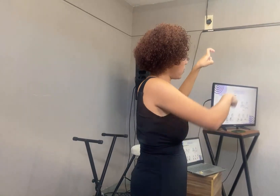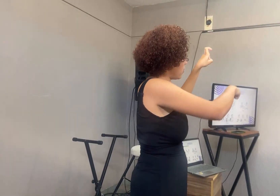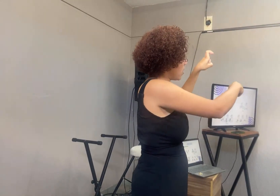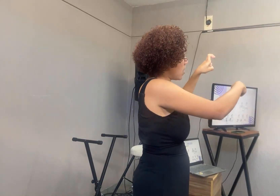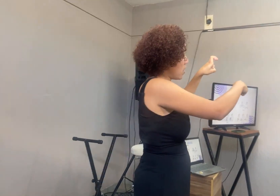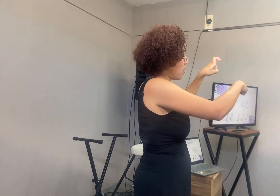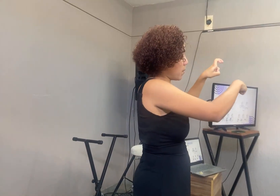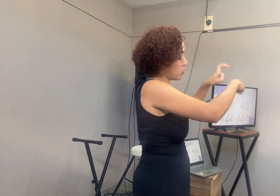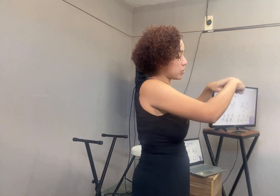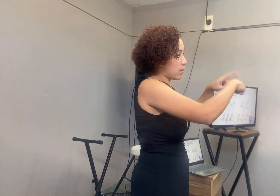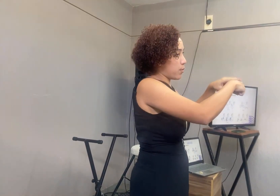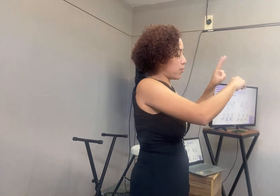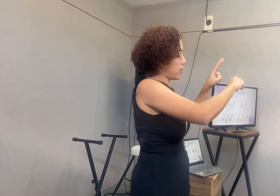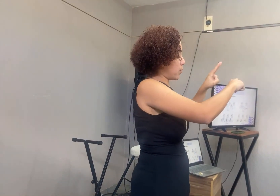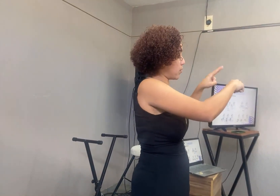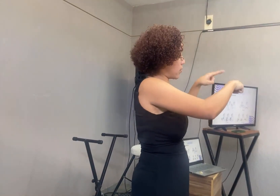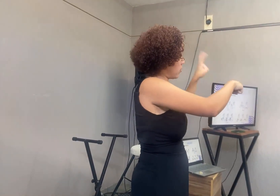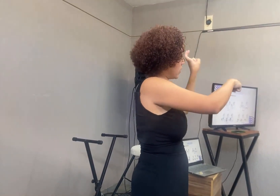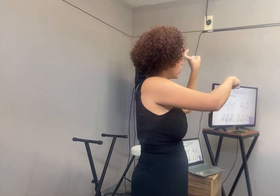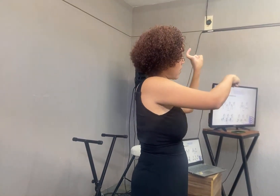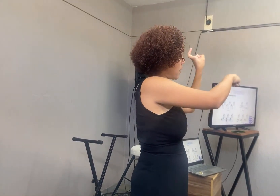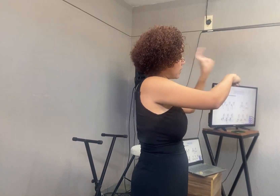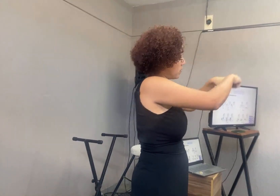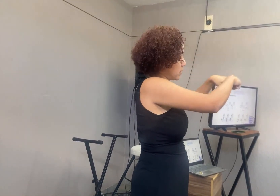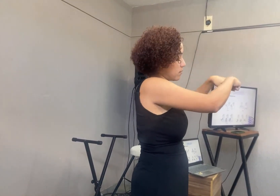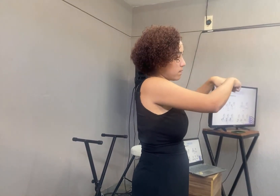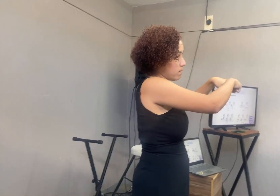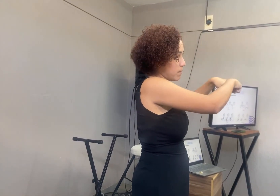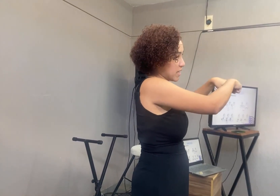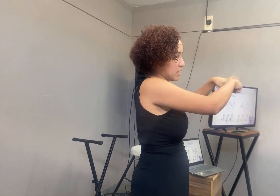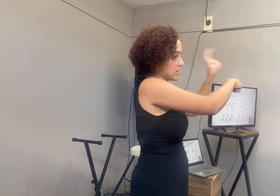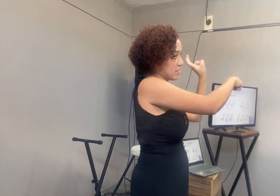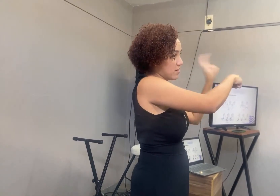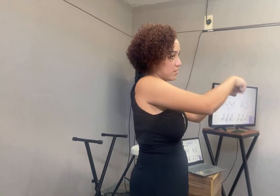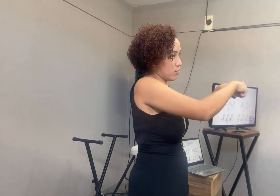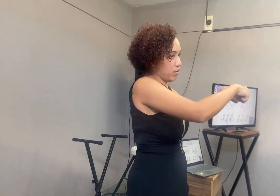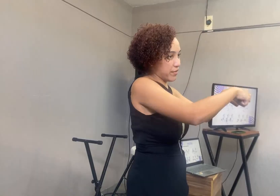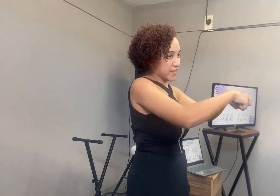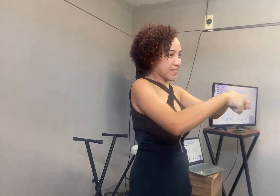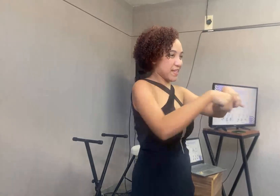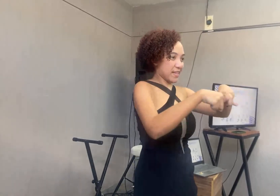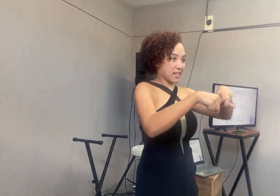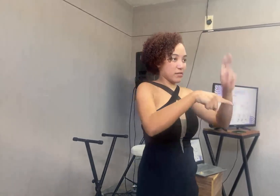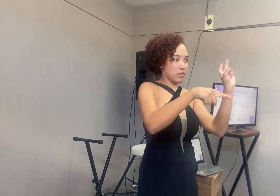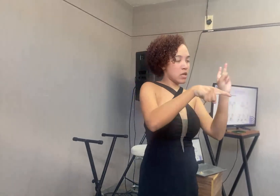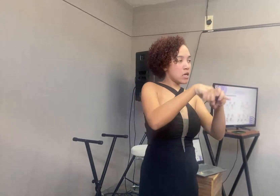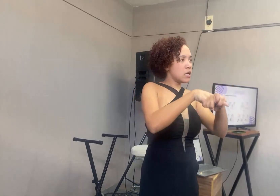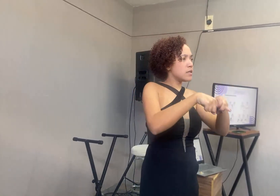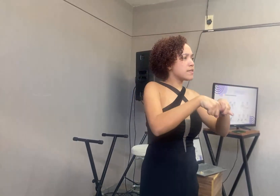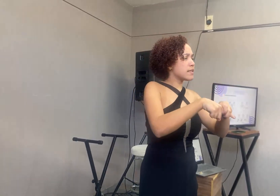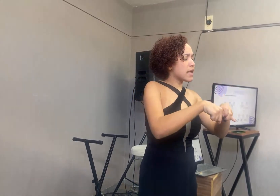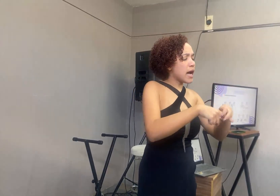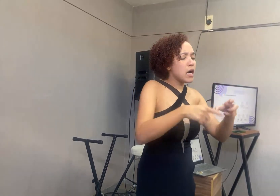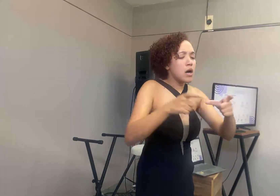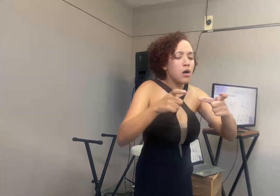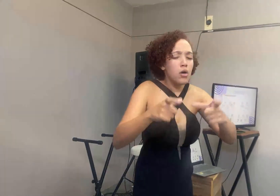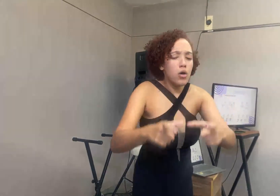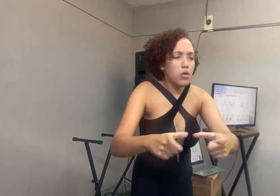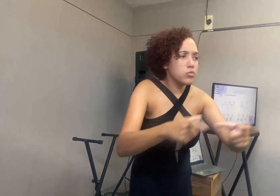5. Mão de apoio com dedos formados. Bate. Onde? Sentar. Sentar